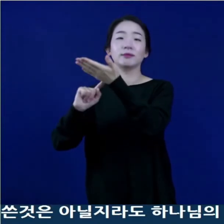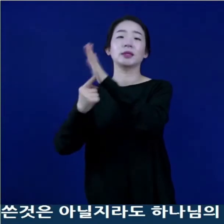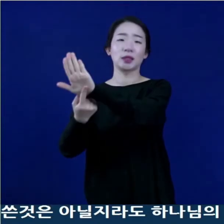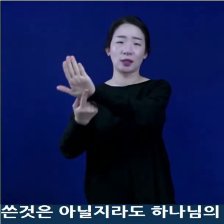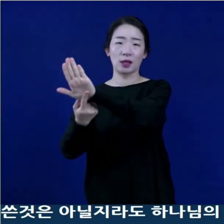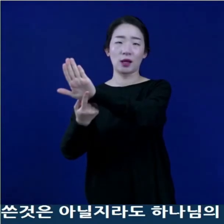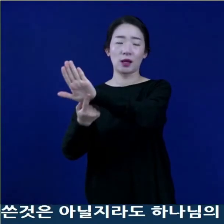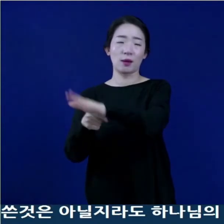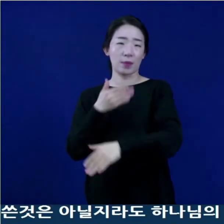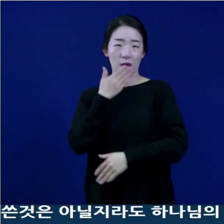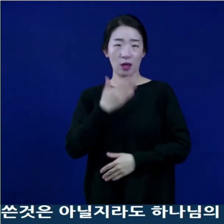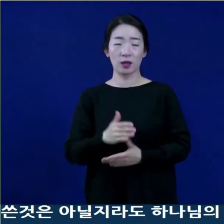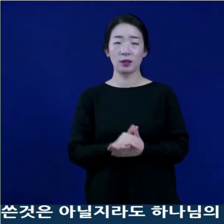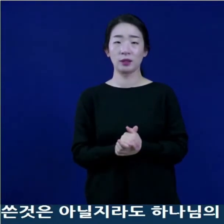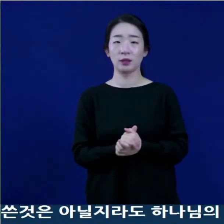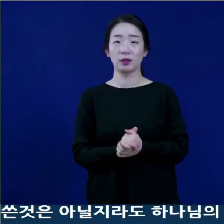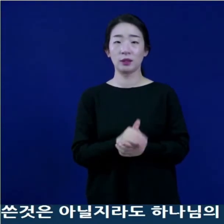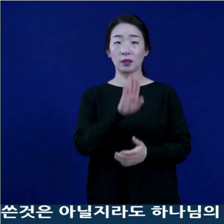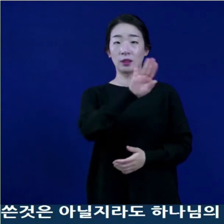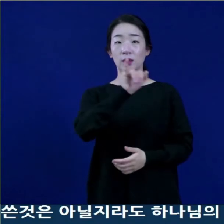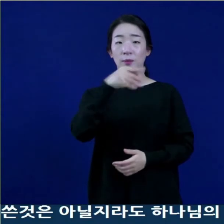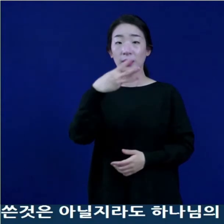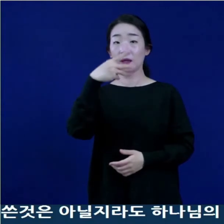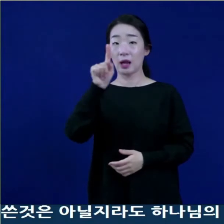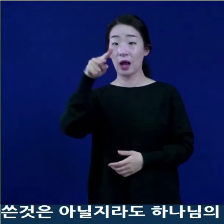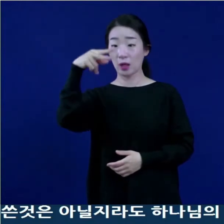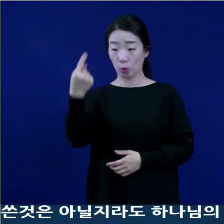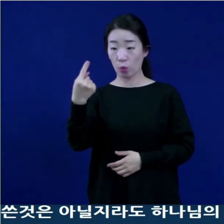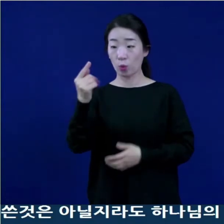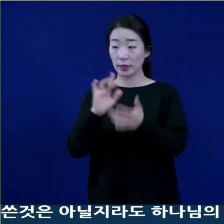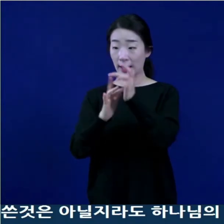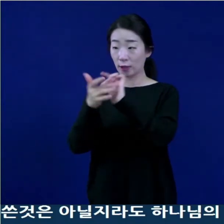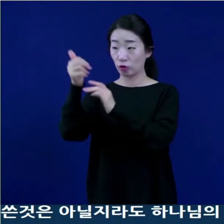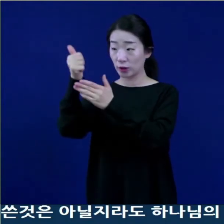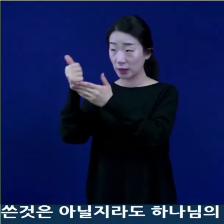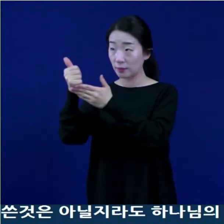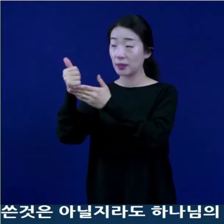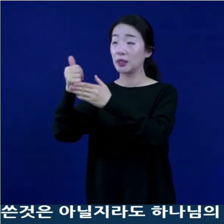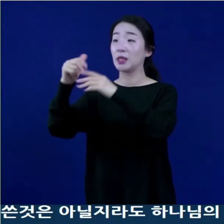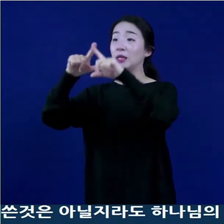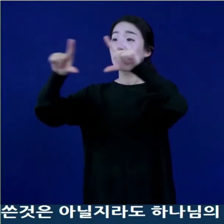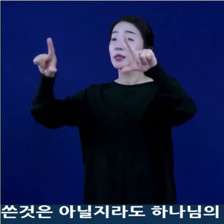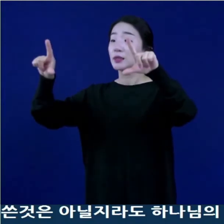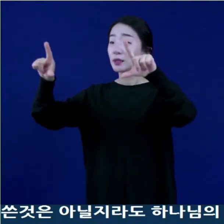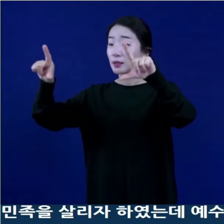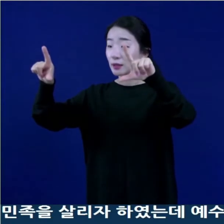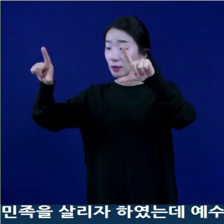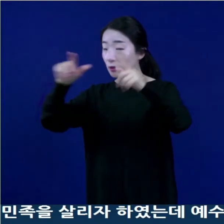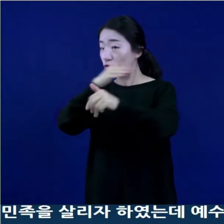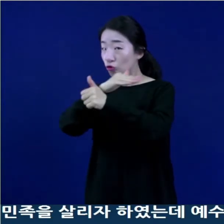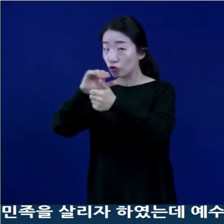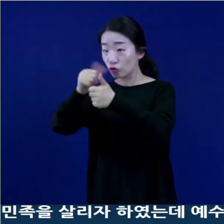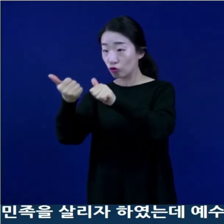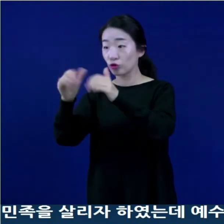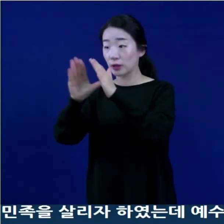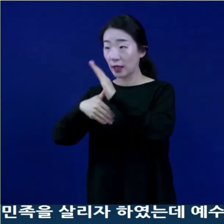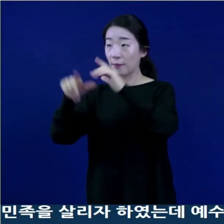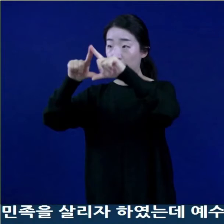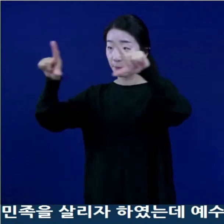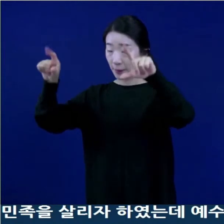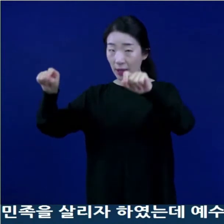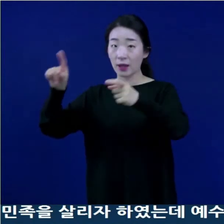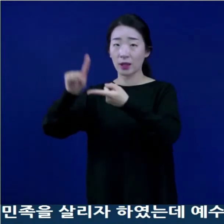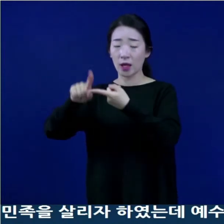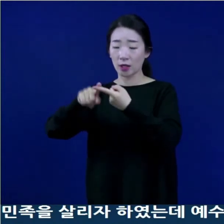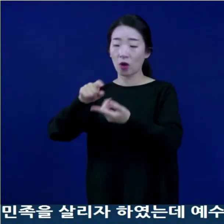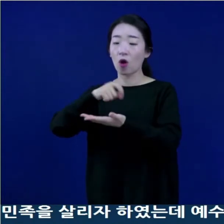수 있겠습니다. 빌라도가 예수의 십자가 위에 유대인의 왕이라고 쓴 패를 걸어둔 것은